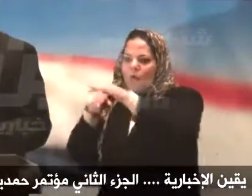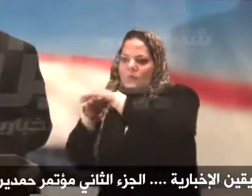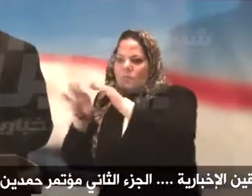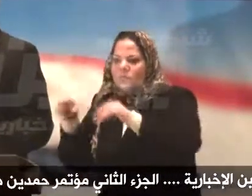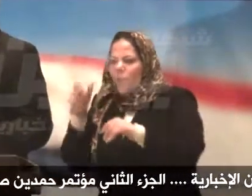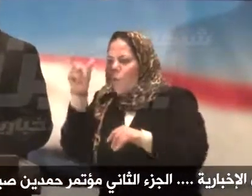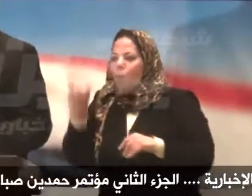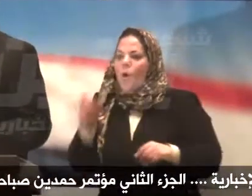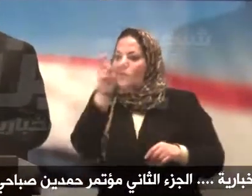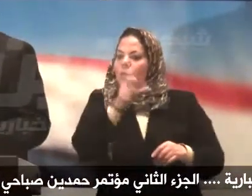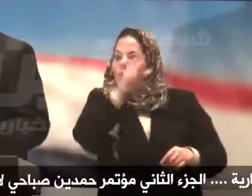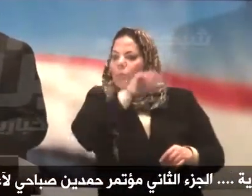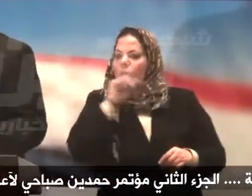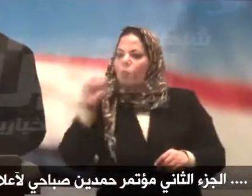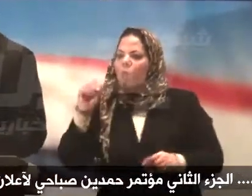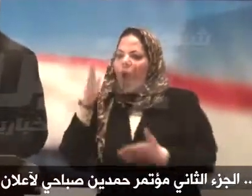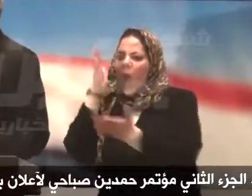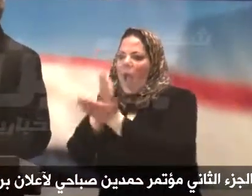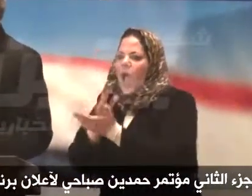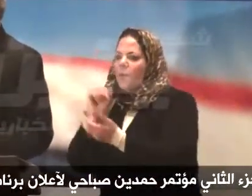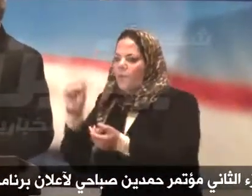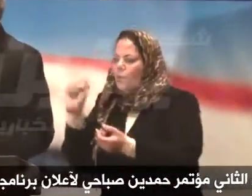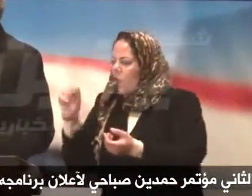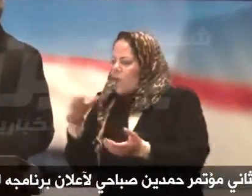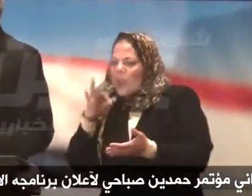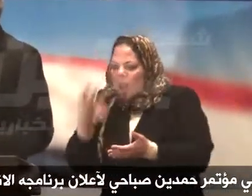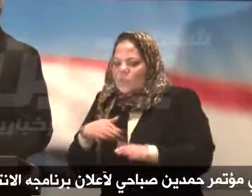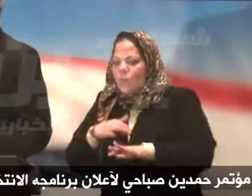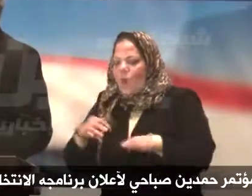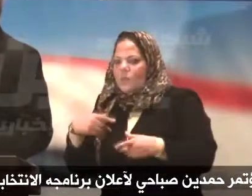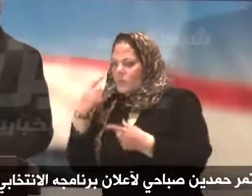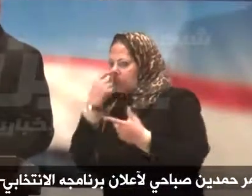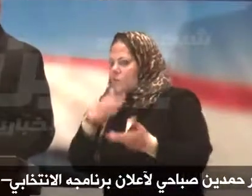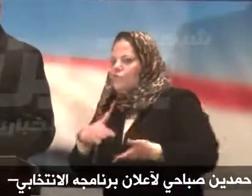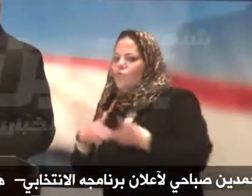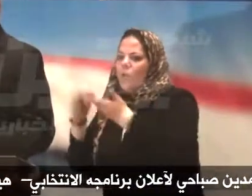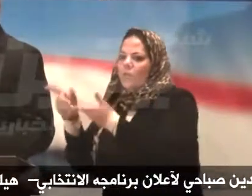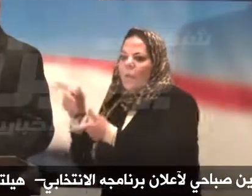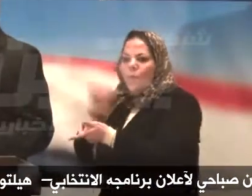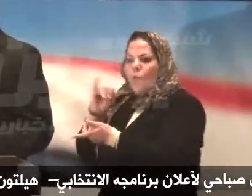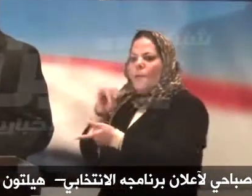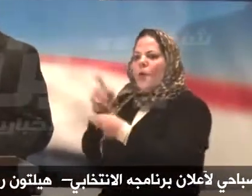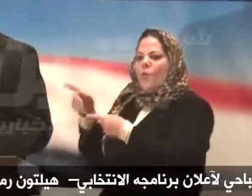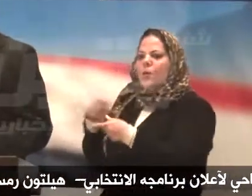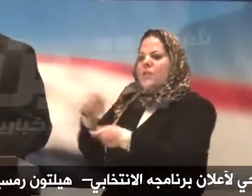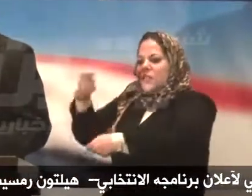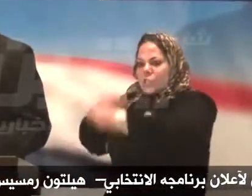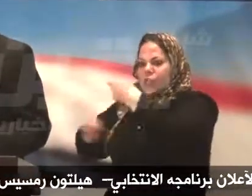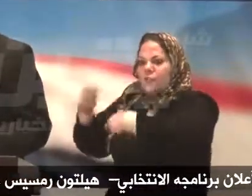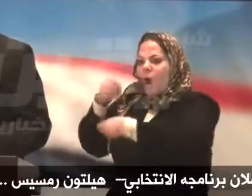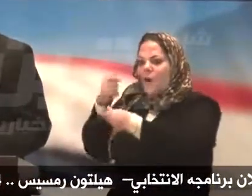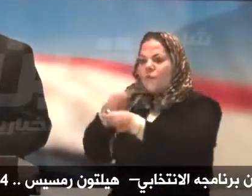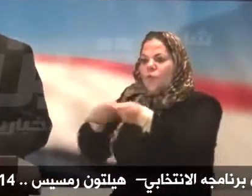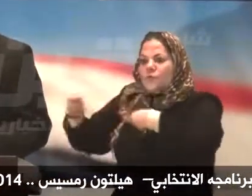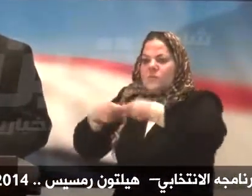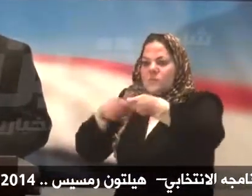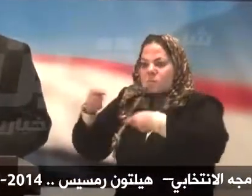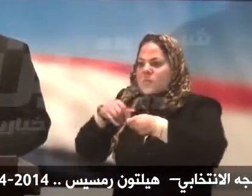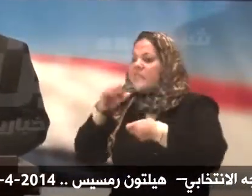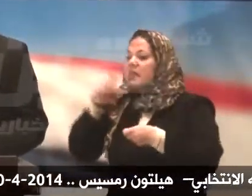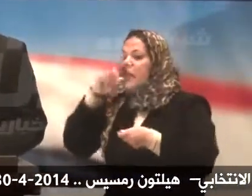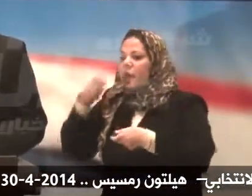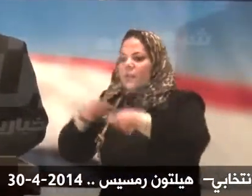بحقوق المواطنه بما فيها حق التملك، هي اللي نقدر نستثمر فيها، وسيناء